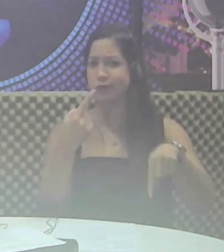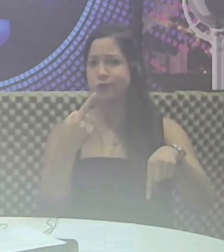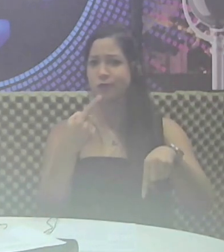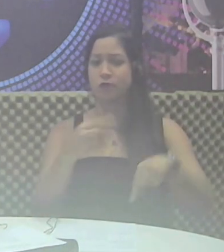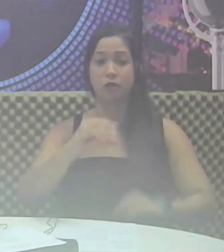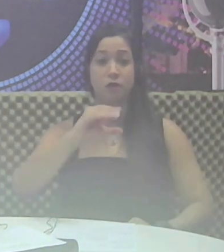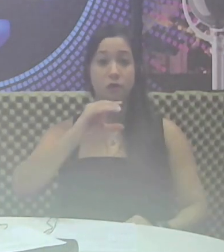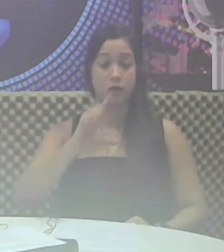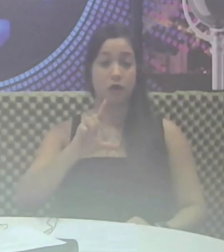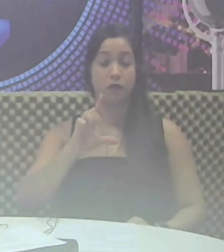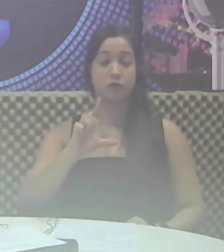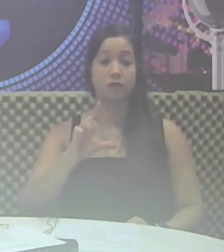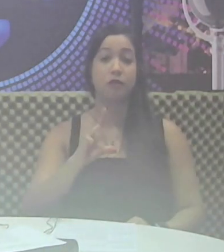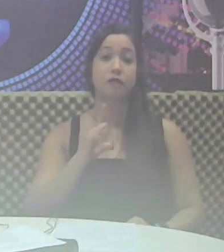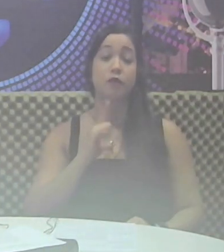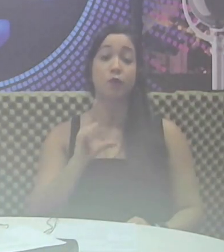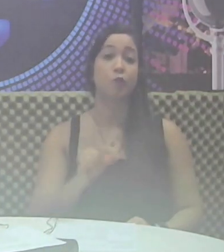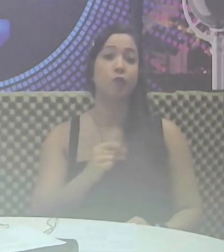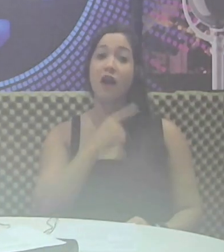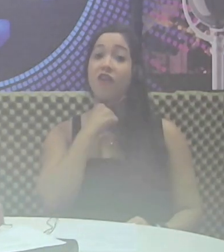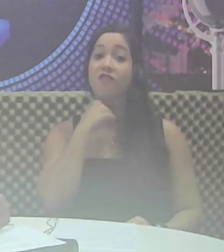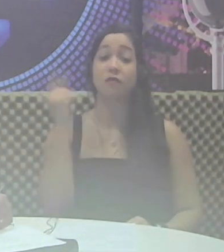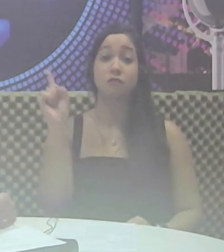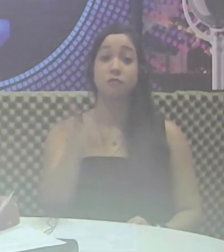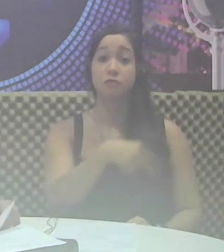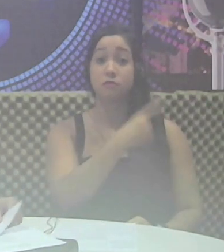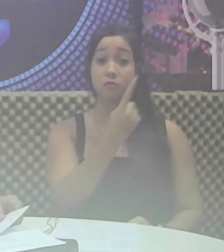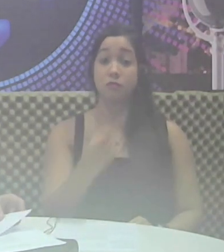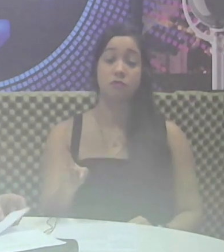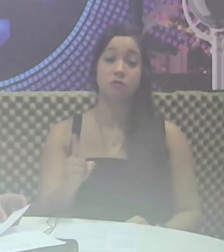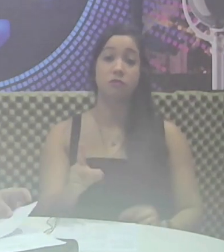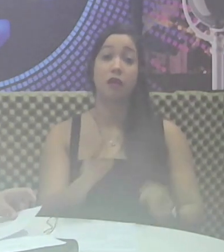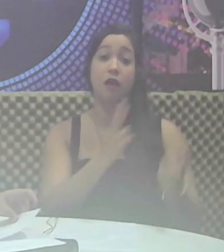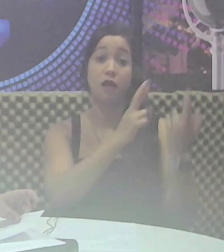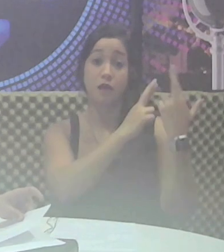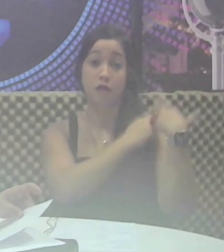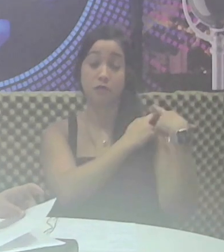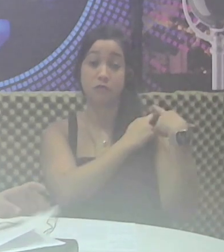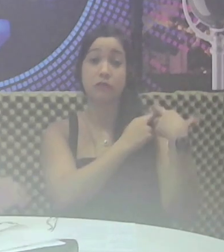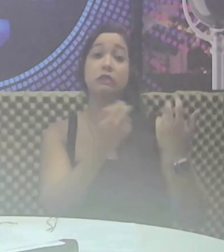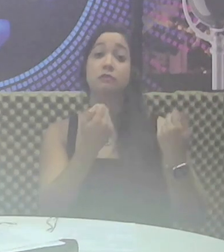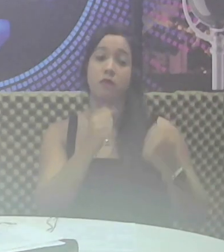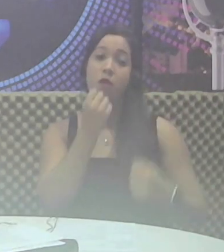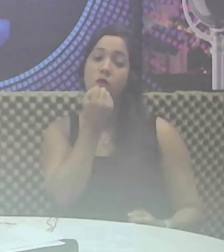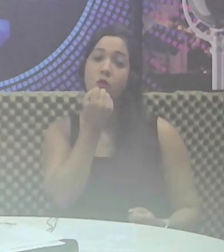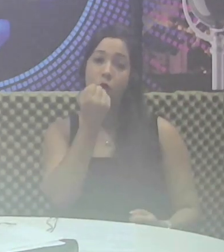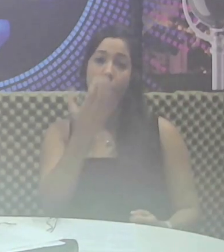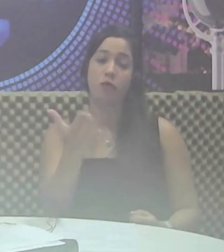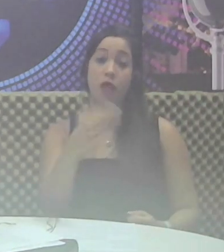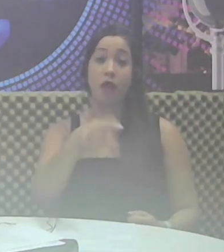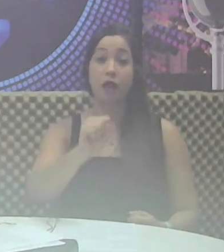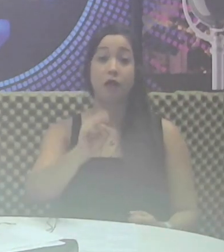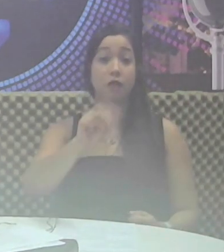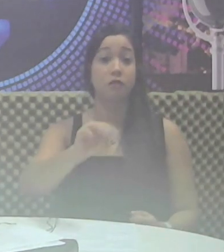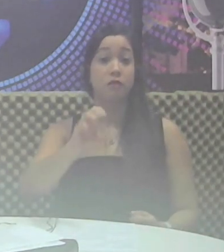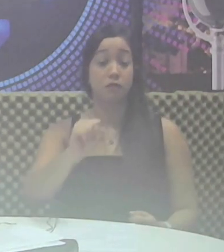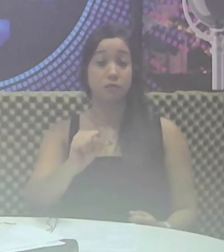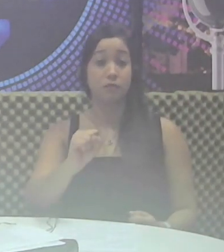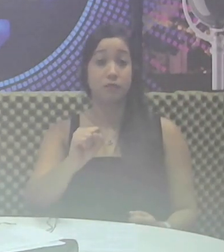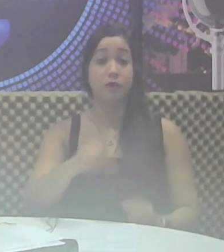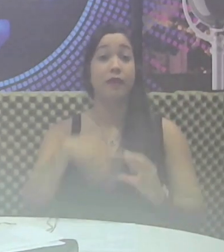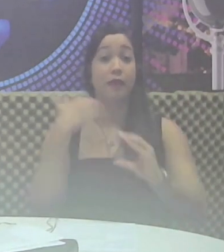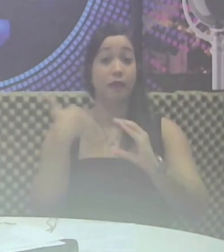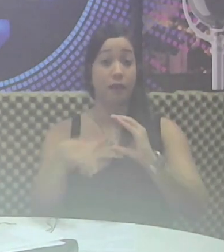critérios estabelecidos não são validadas e os responsáveis serão comunicados via SMS e